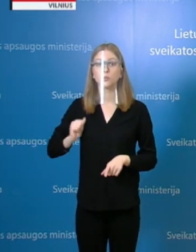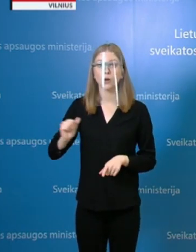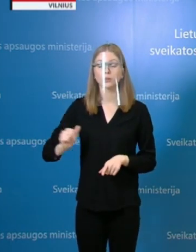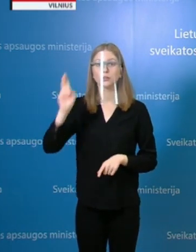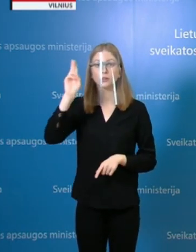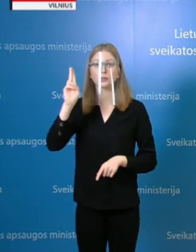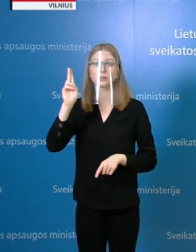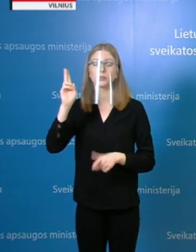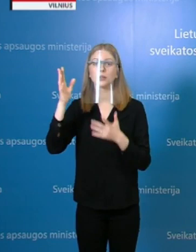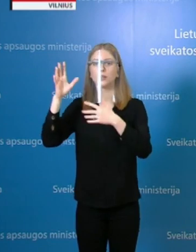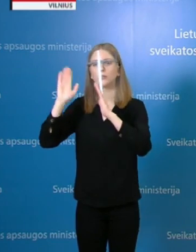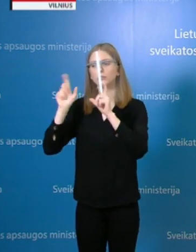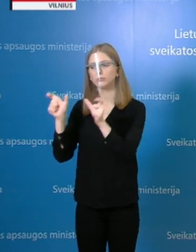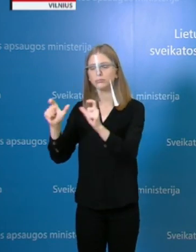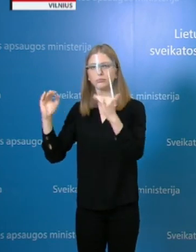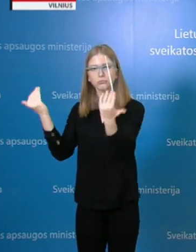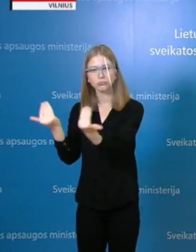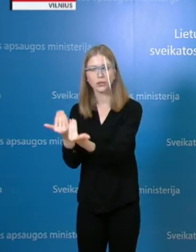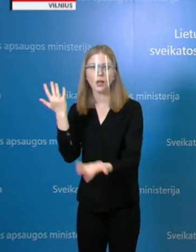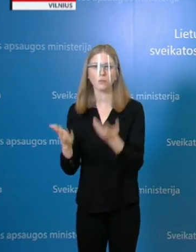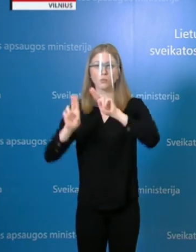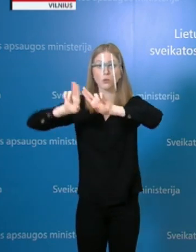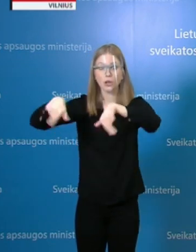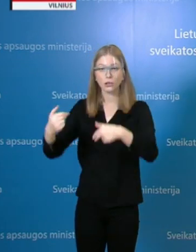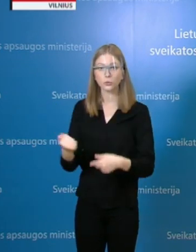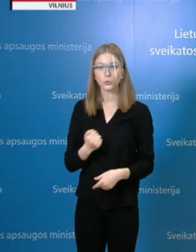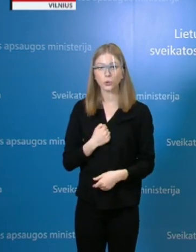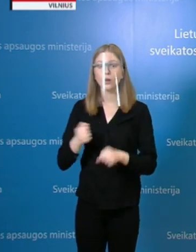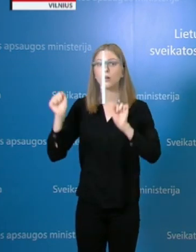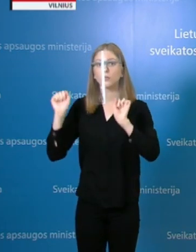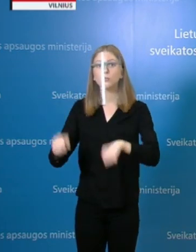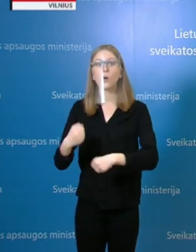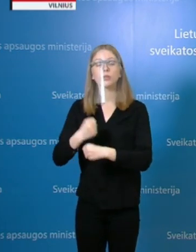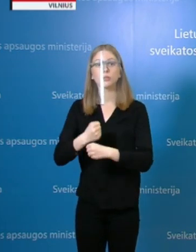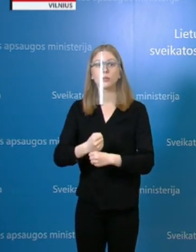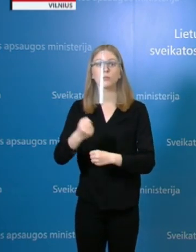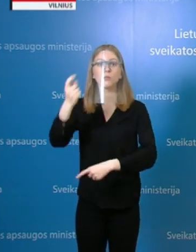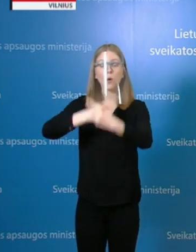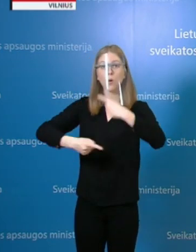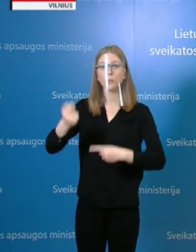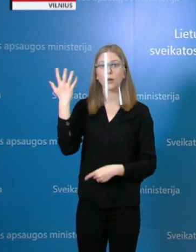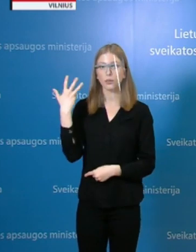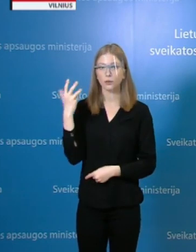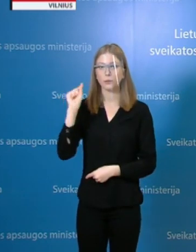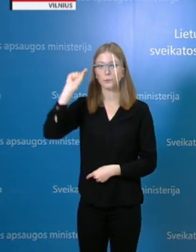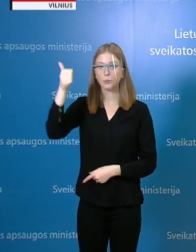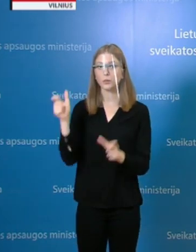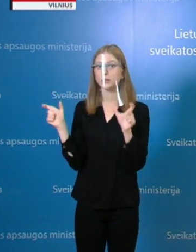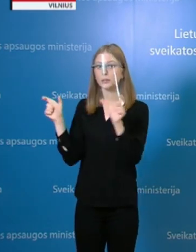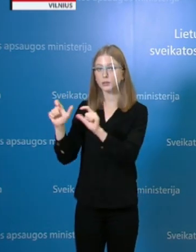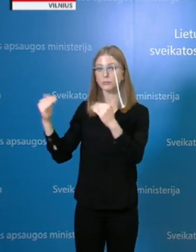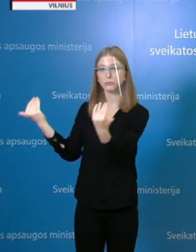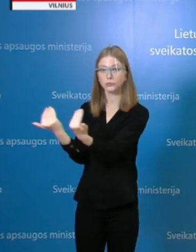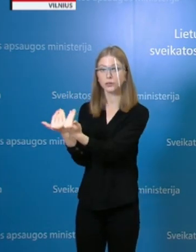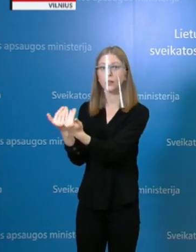metu atostogauja ar turi nedarbingumo pažymėjimą, gali tęsti darbą tik kai bus baigtas izoliavimo laikotarpis